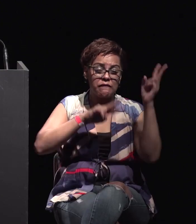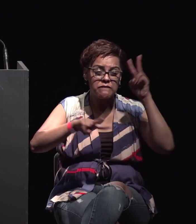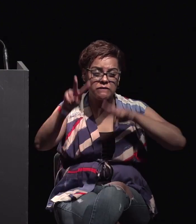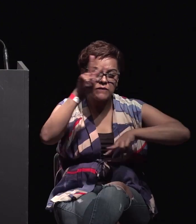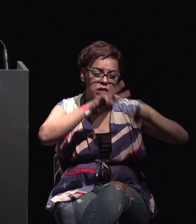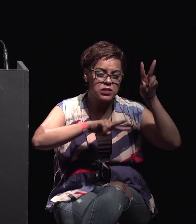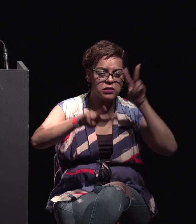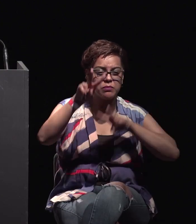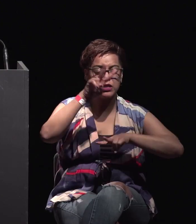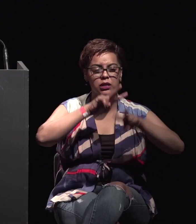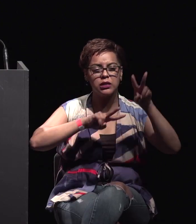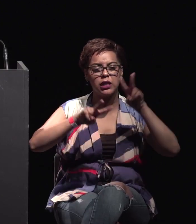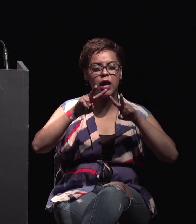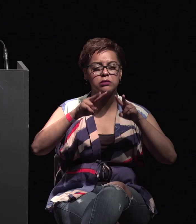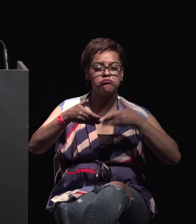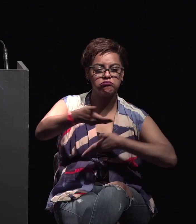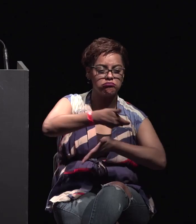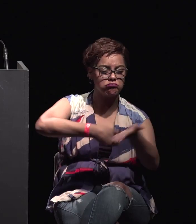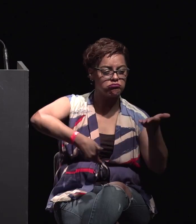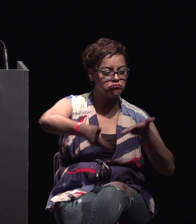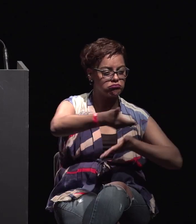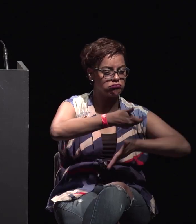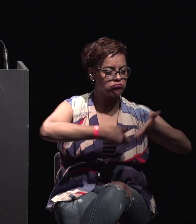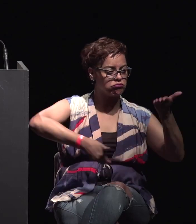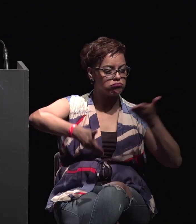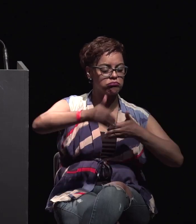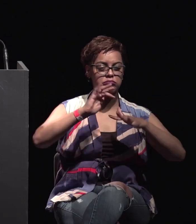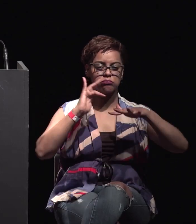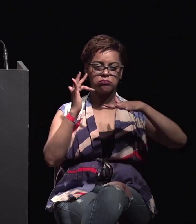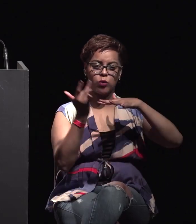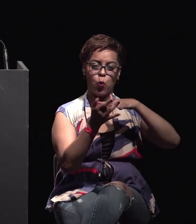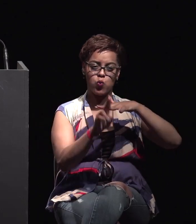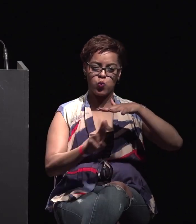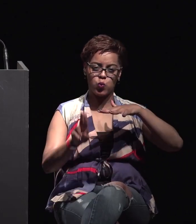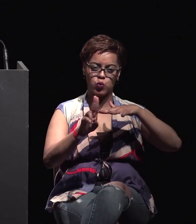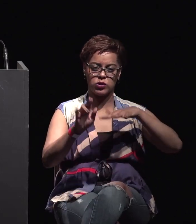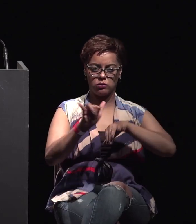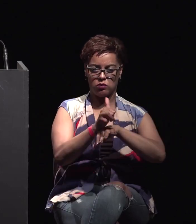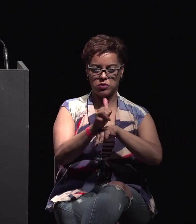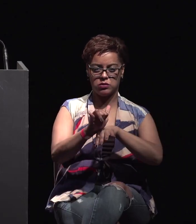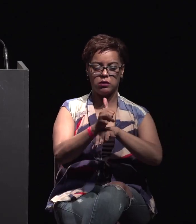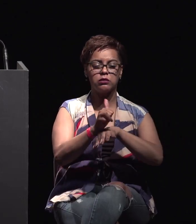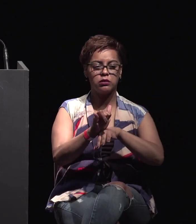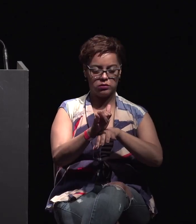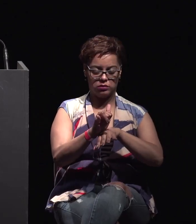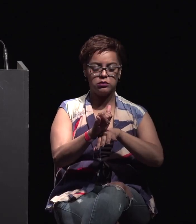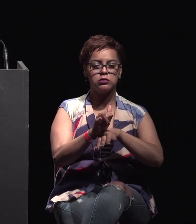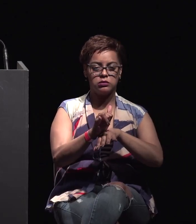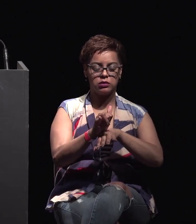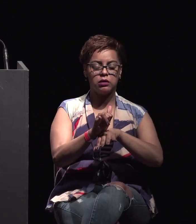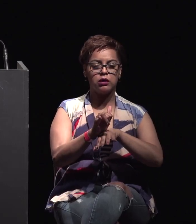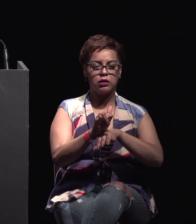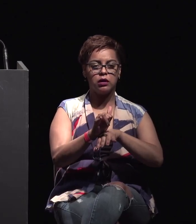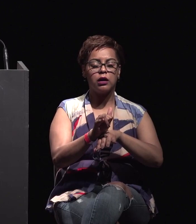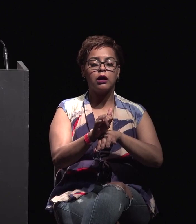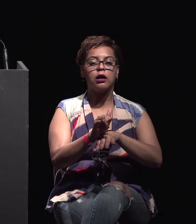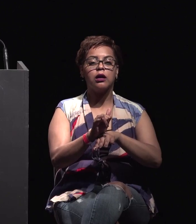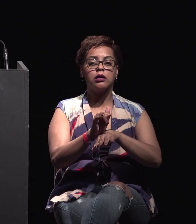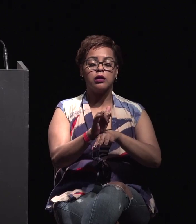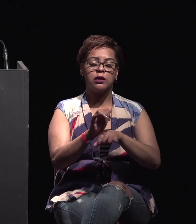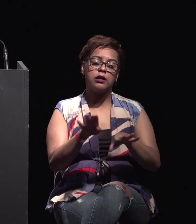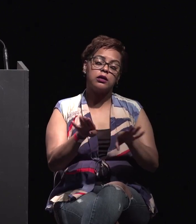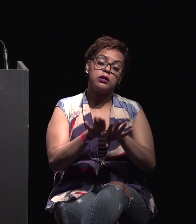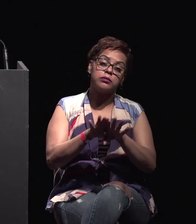visibilidade a partir dessa interação das mídias, principalmente das mídias da atuação e da